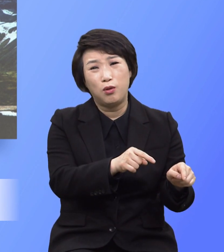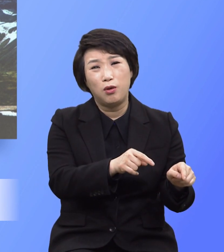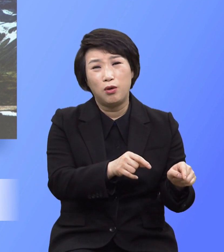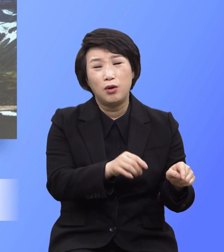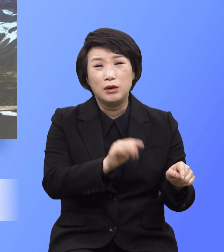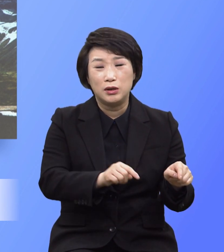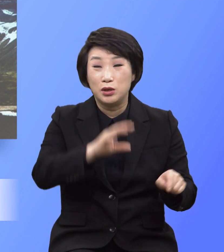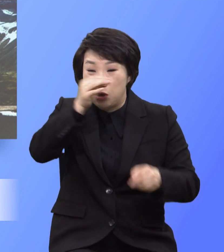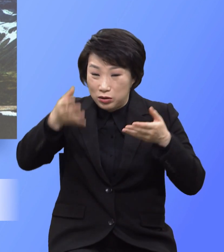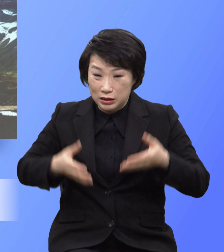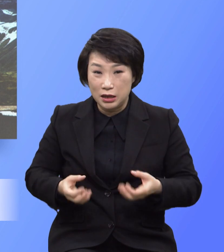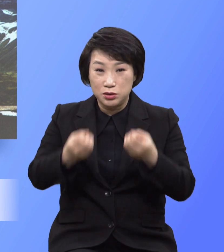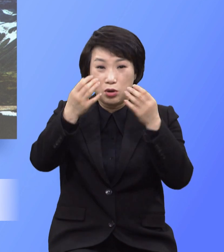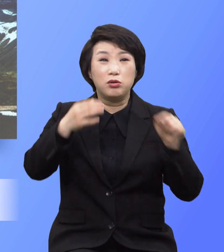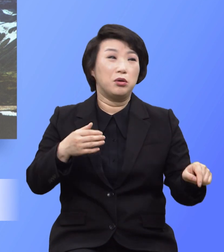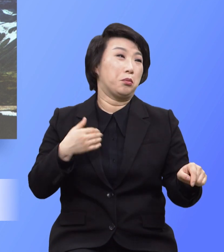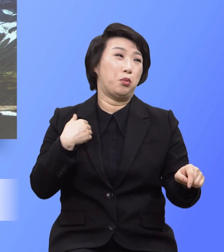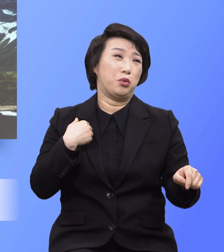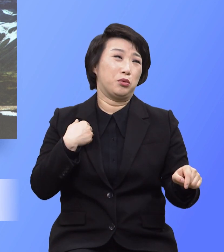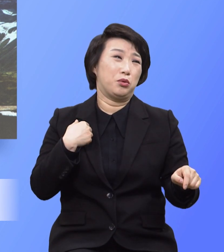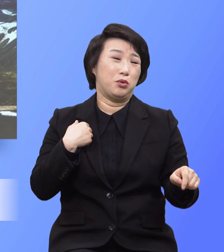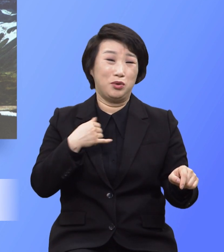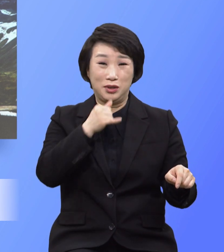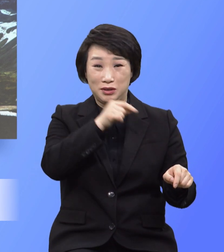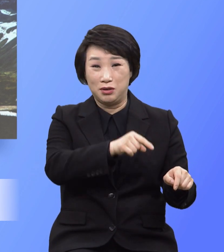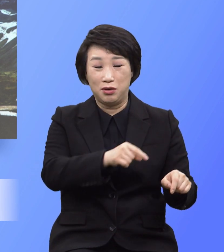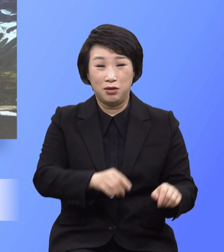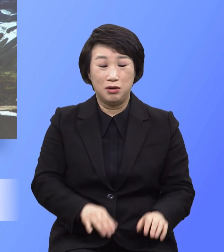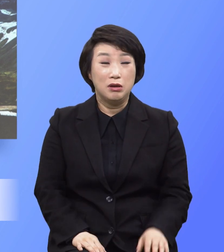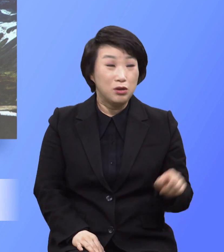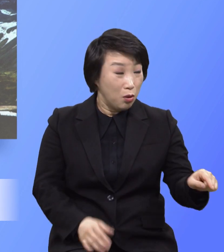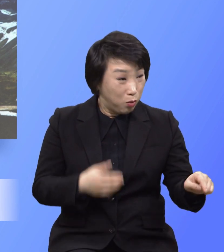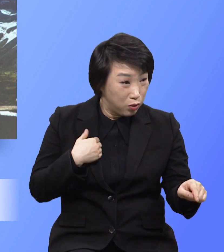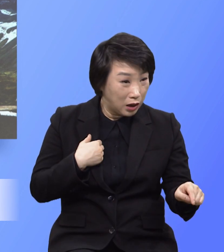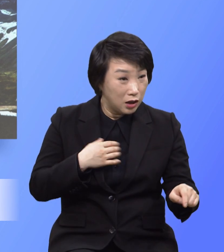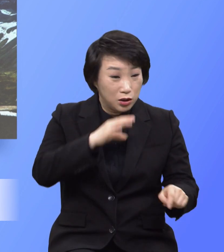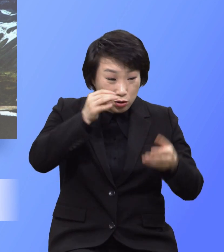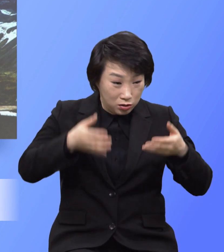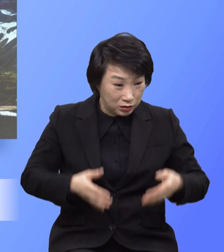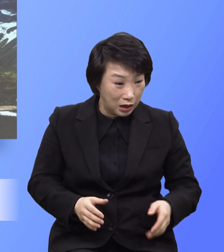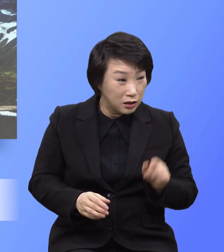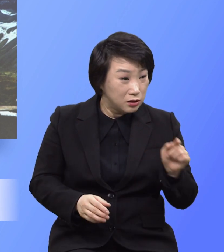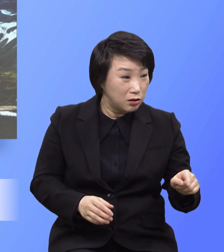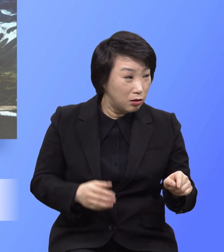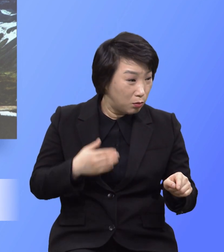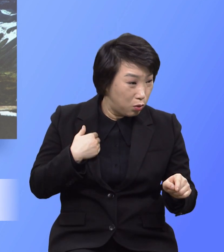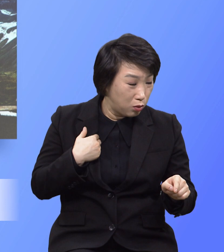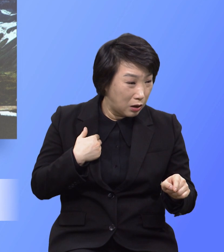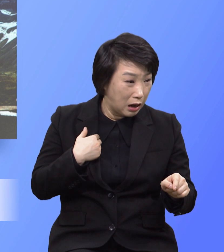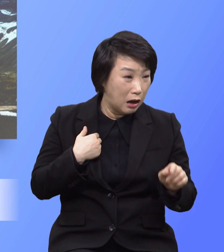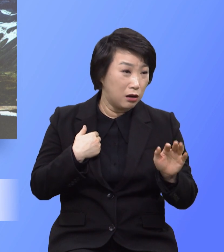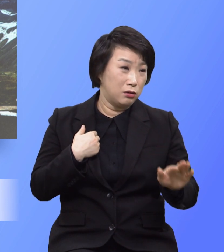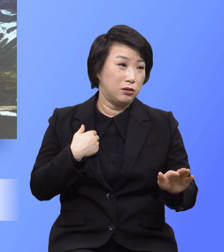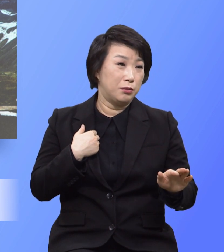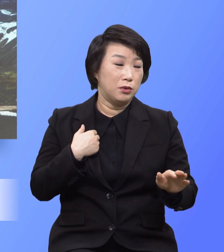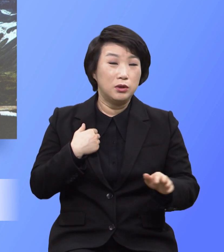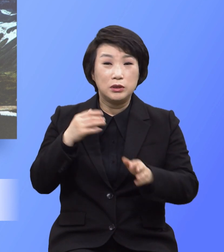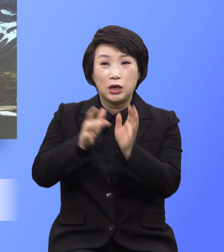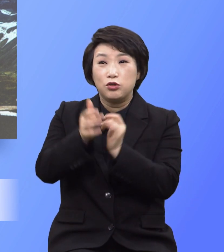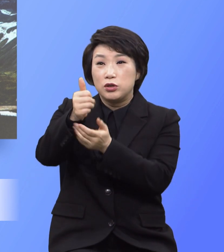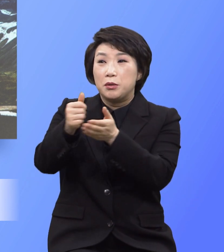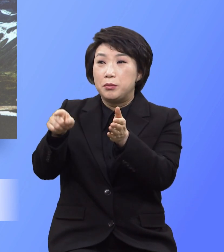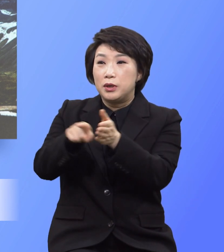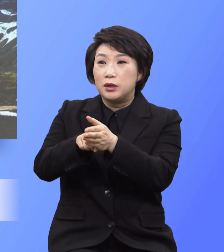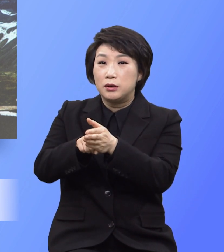사람들이 성탄을 모르는 사람들이요. 그 사실을 모르는 사람이 예수